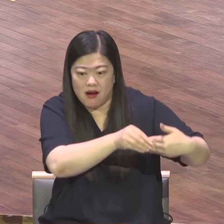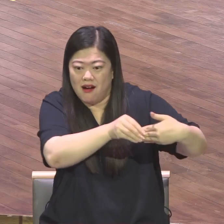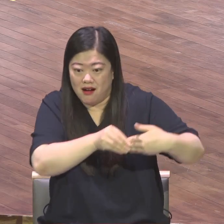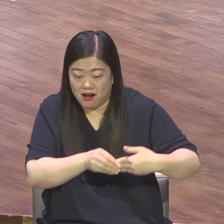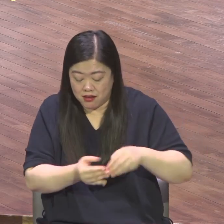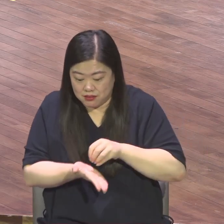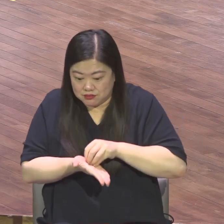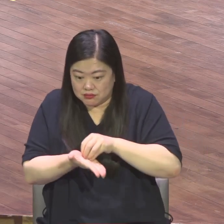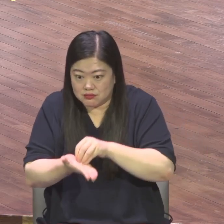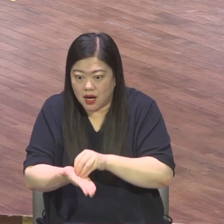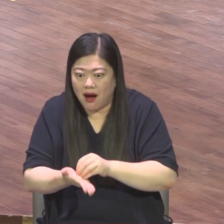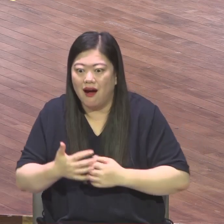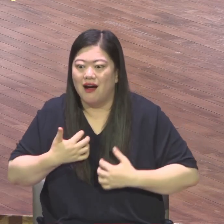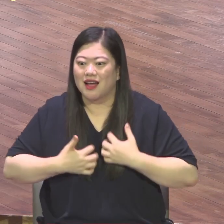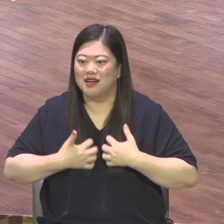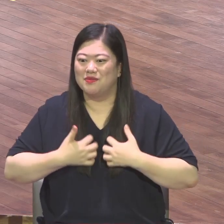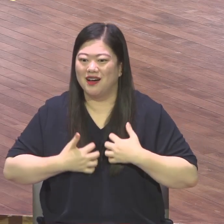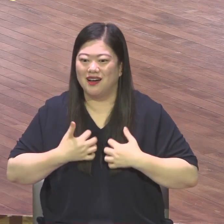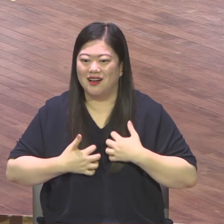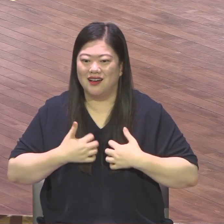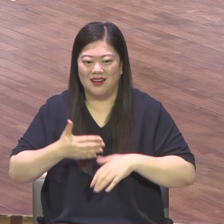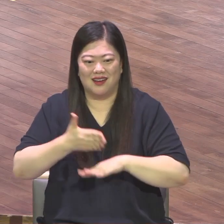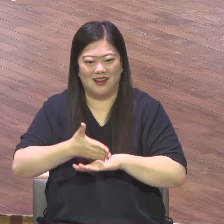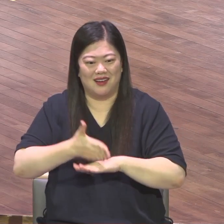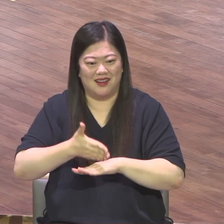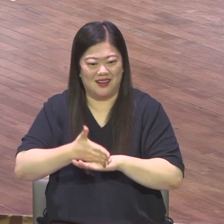감사가 나옵니까? 이 체험해 본 사람은 알아요.